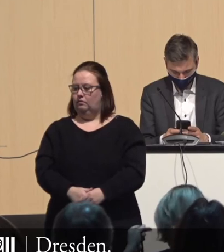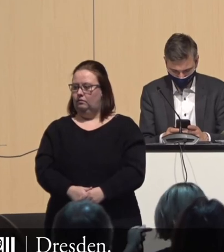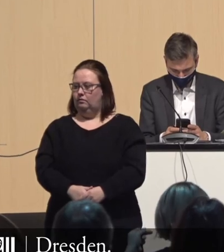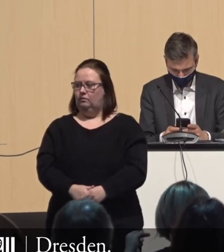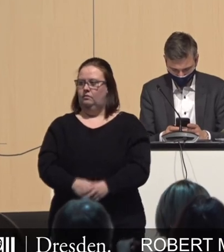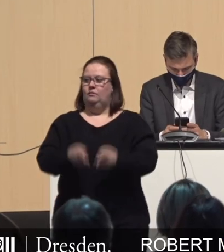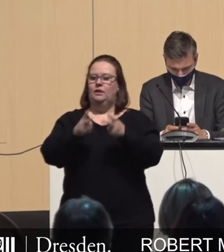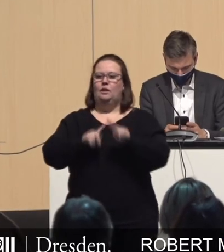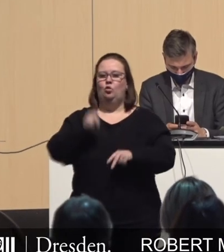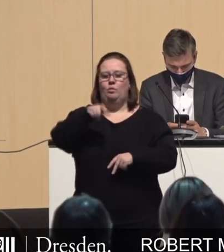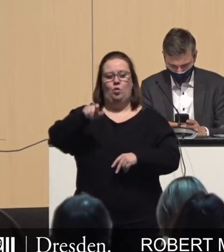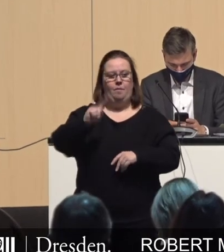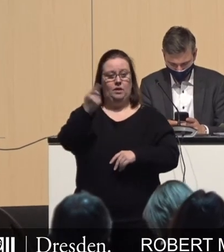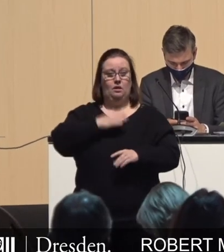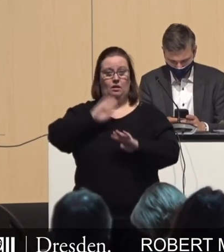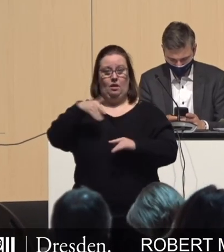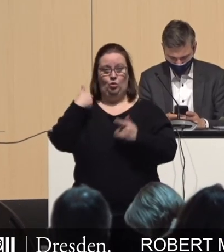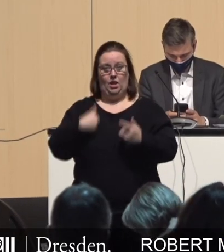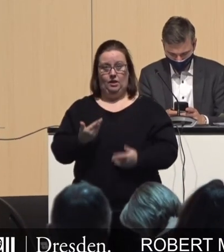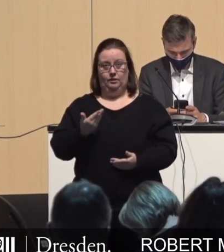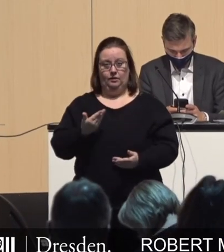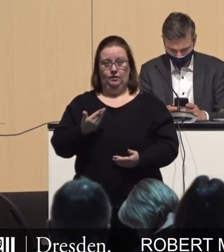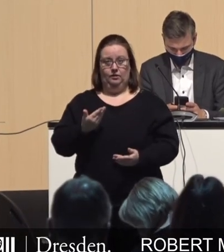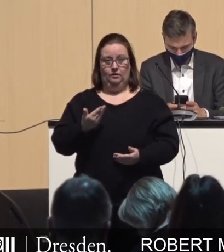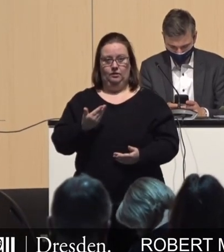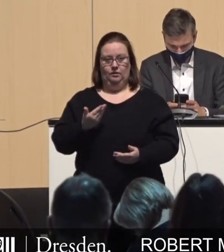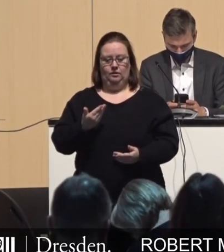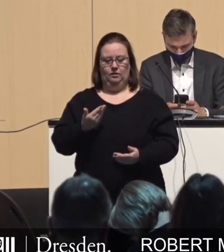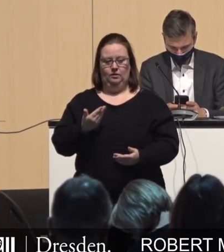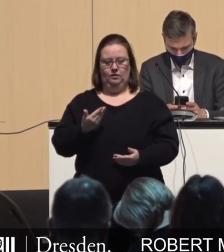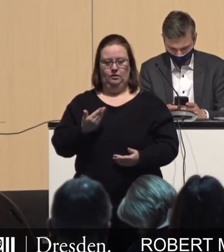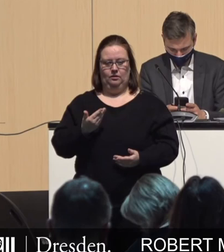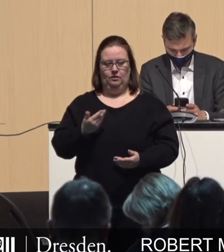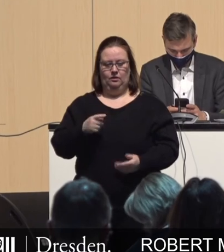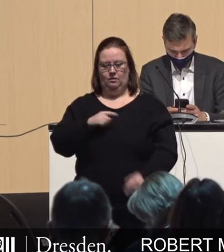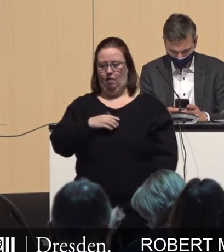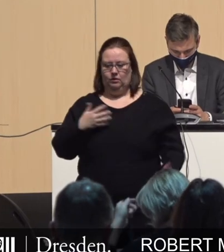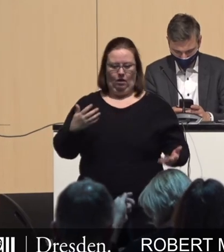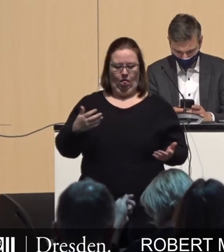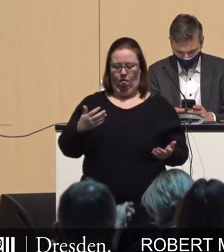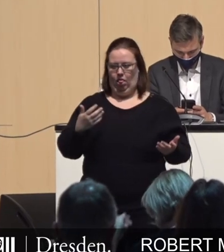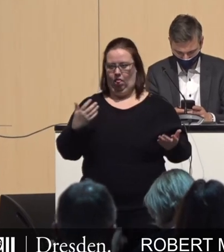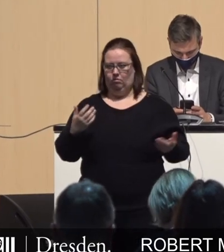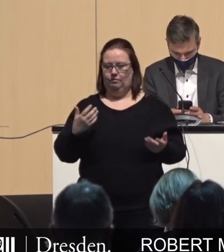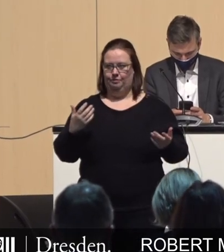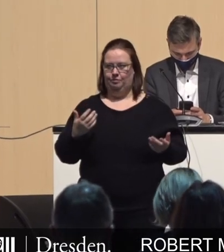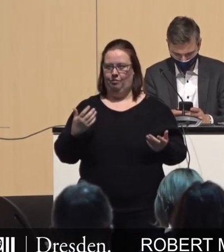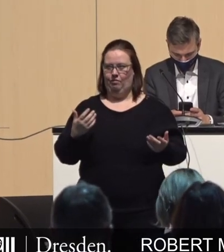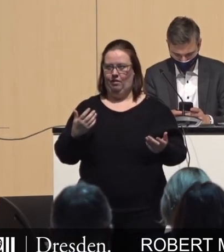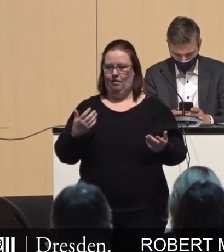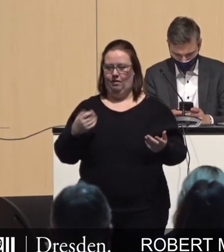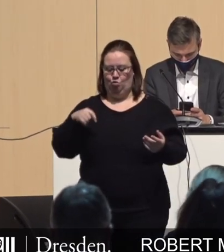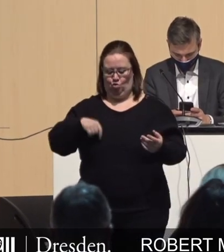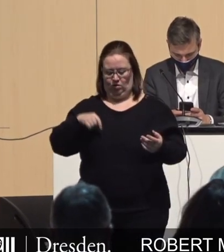Sehr geehrter Herr Oberbürgermeister, sehr geehrte Damen und Herren, ich bin gerade ein bisschen sprachlos ob des